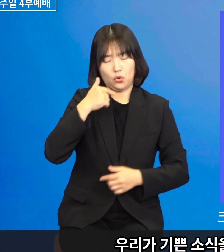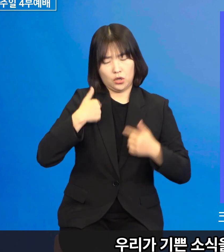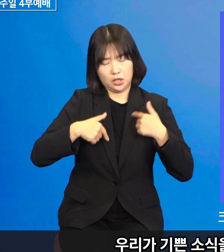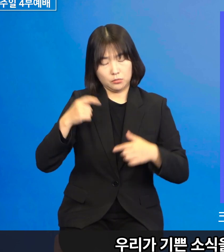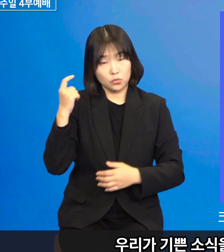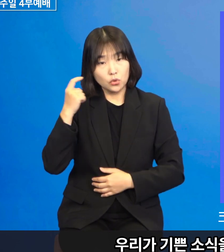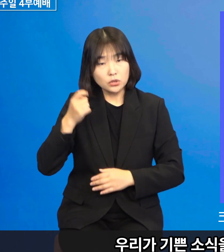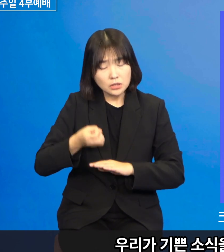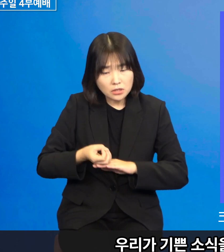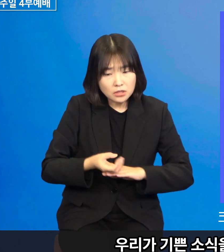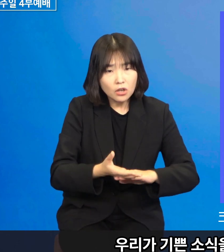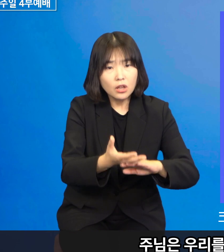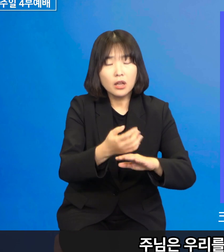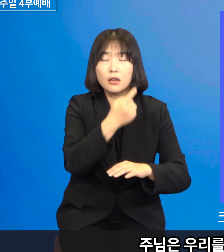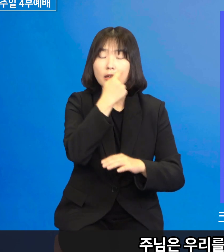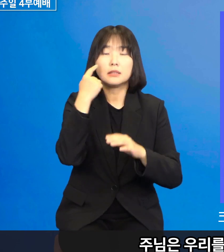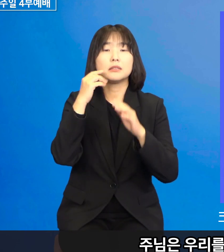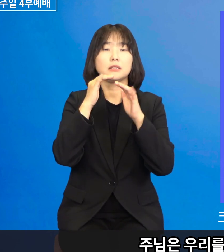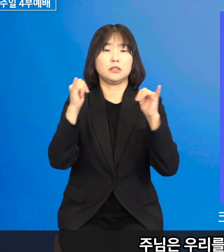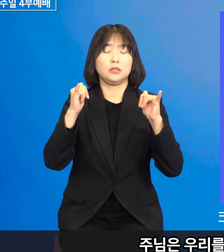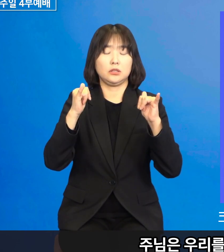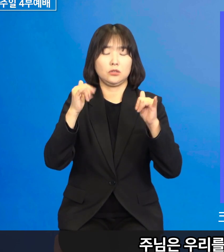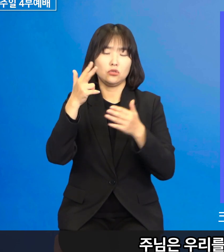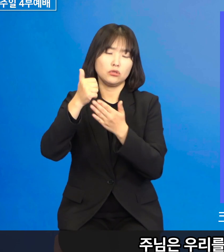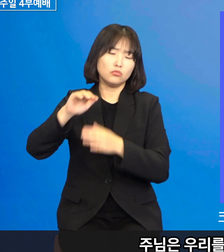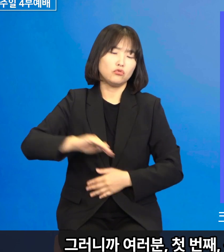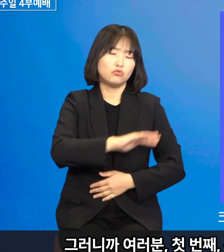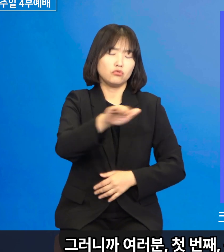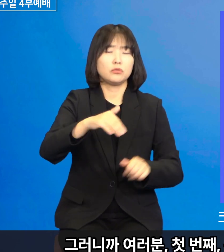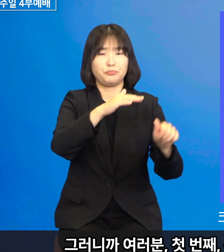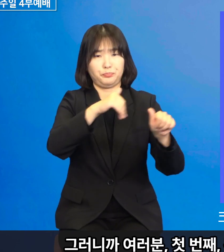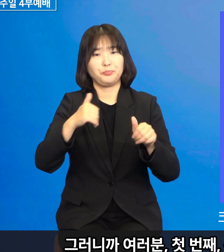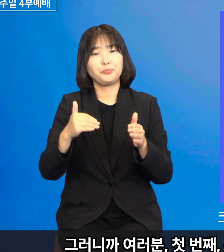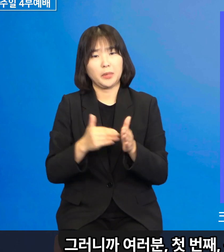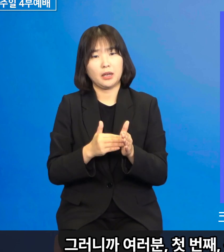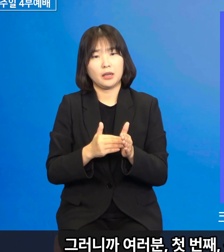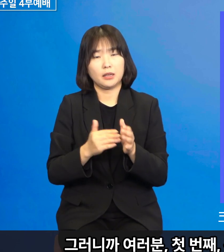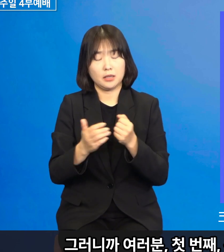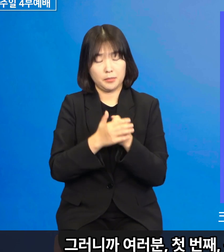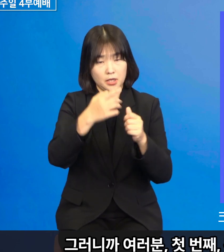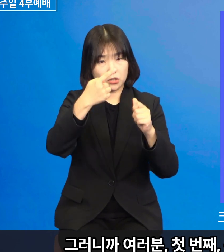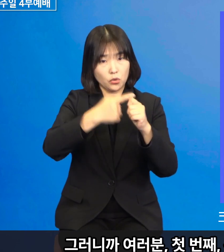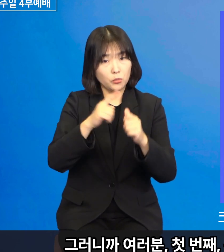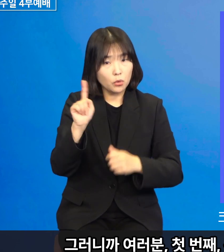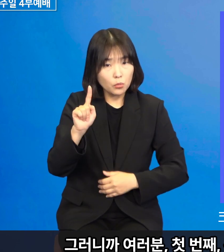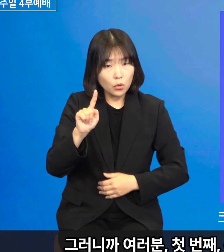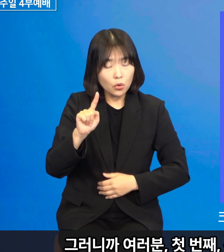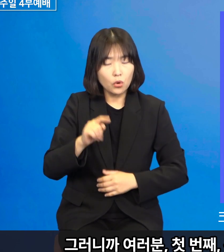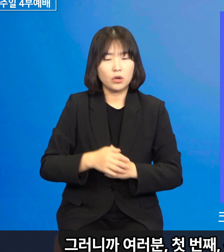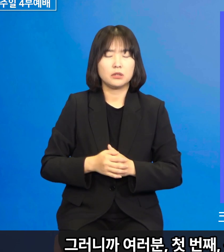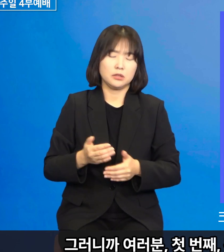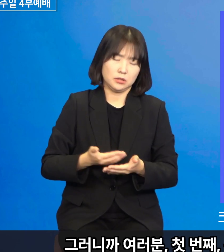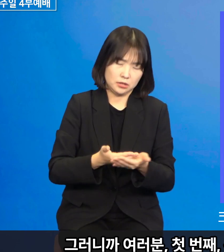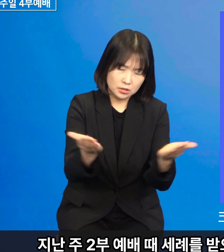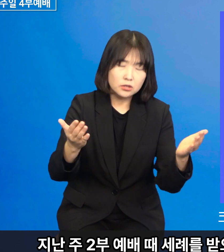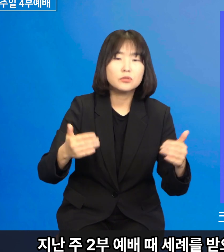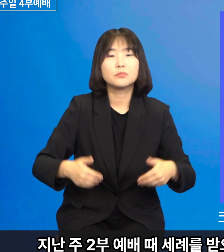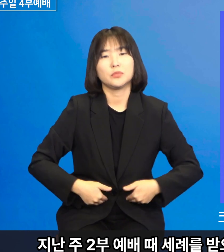나눠야 될 증인으로 주님은 우리를 부르신 것입니다. 그러니까 여러분, 첫 번째 뭐 해야 되냐면 나누셔야